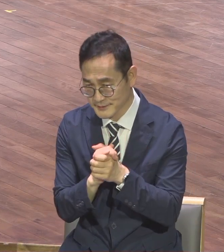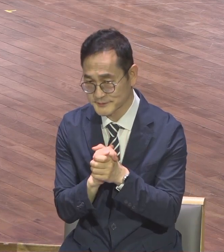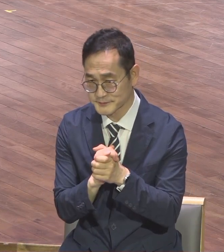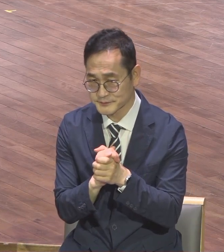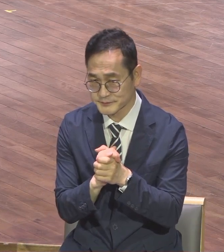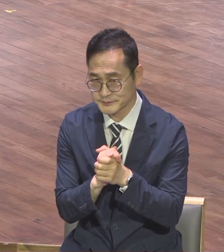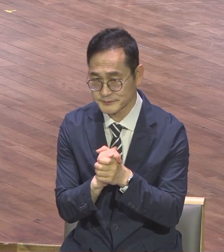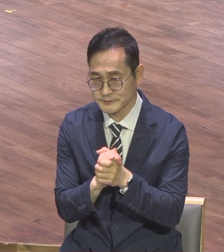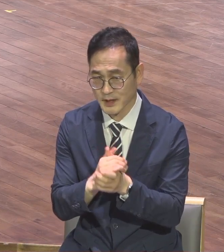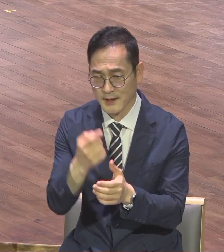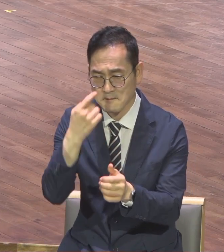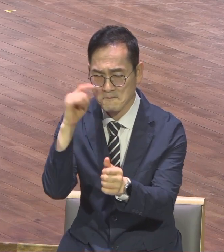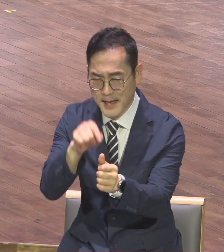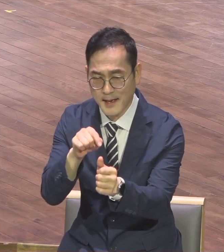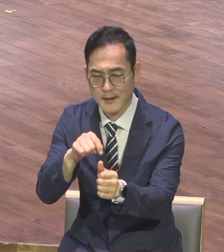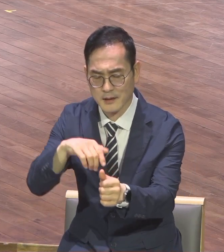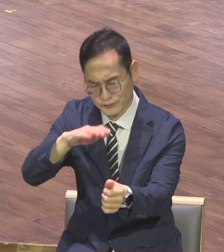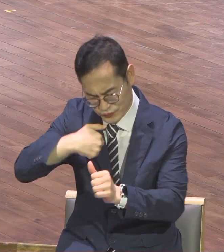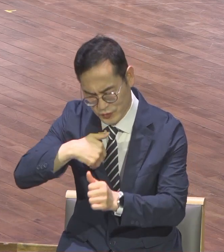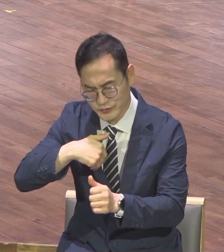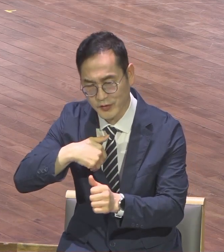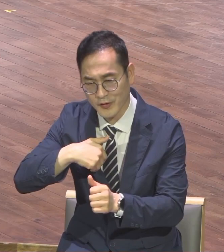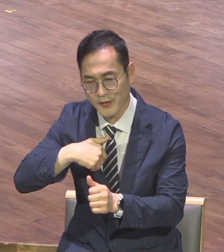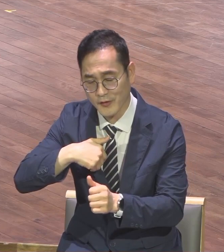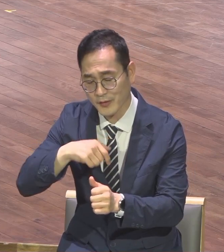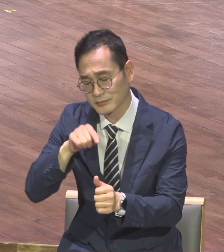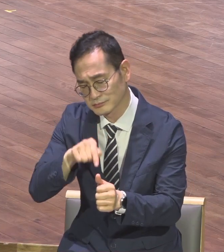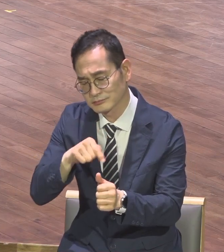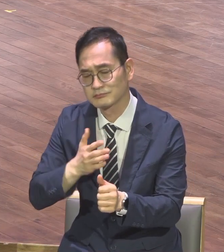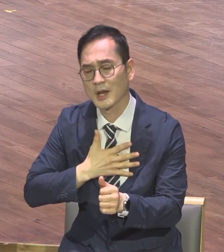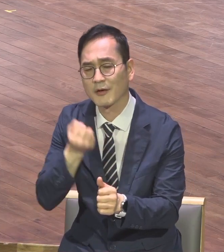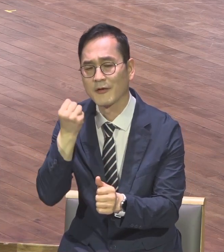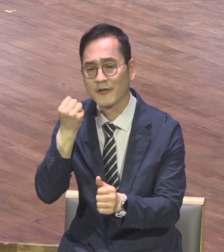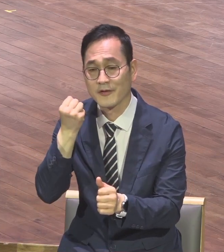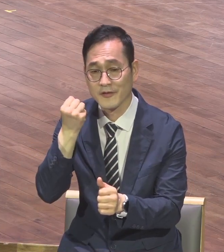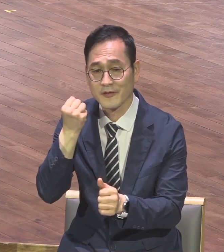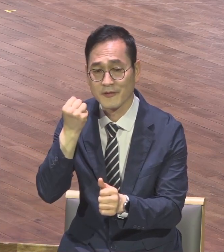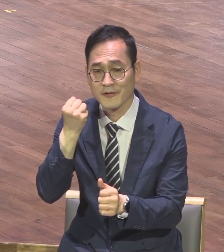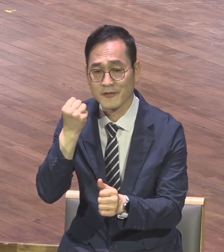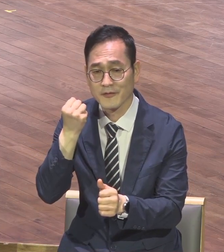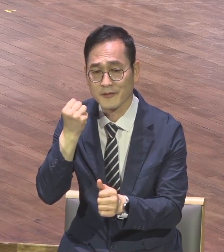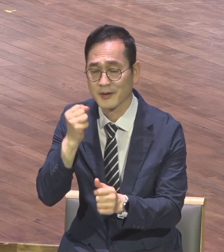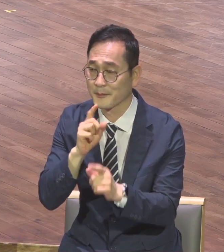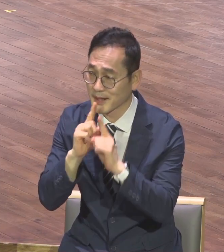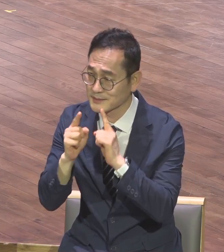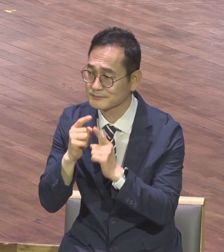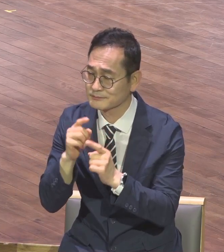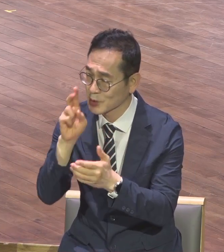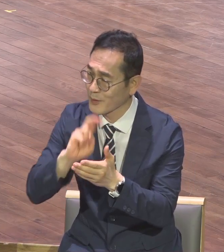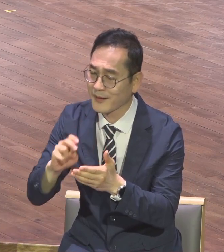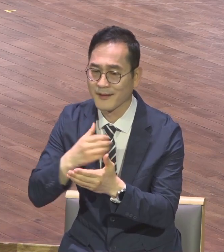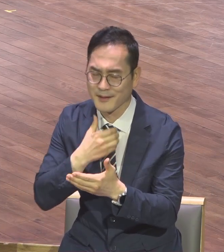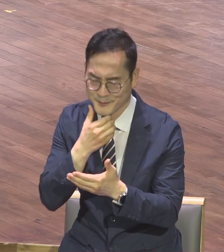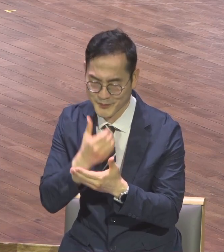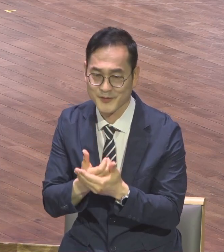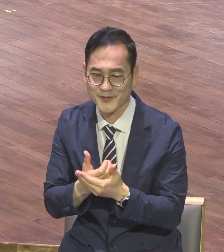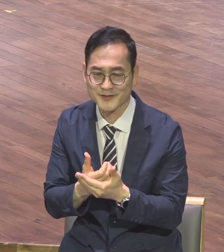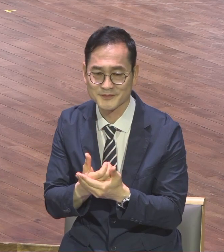지명하여 불렀나니 네. 너는 내 것이다. 네. 감동됩니까?